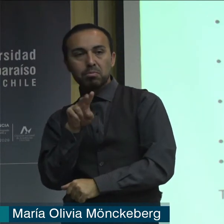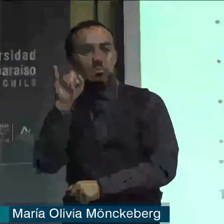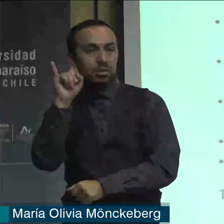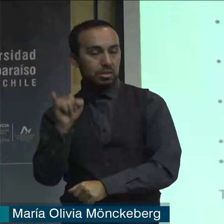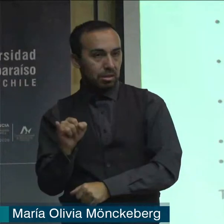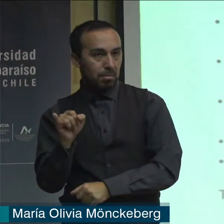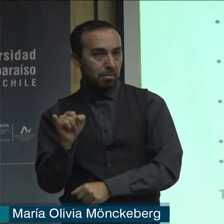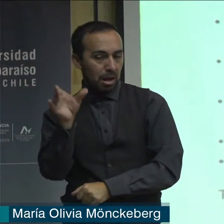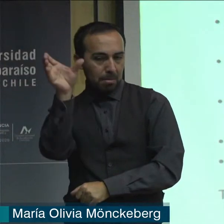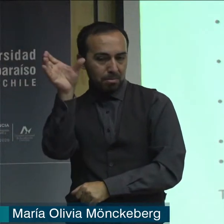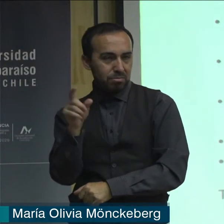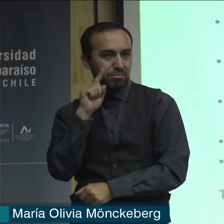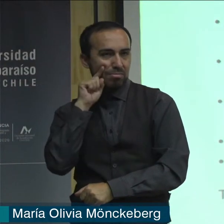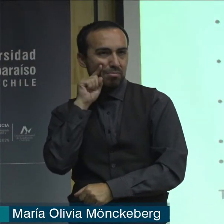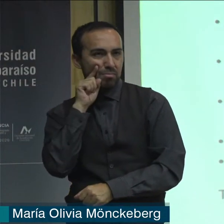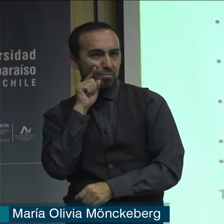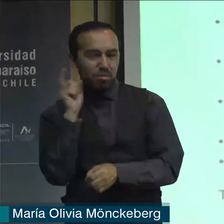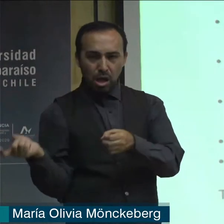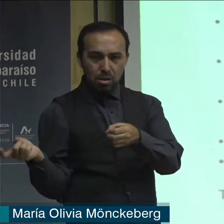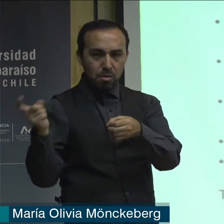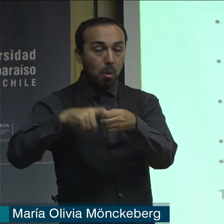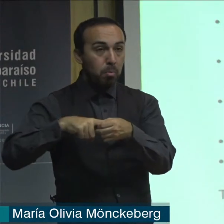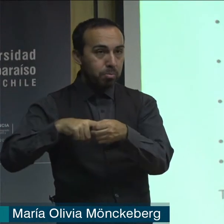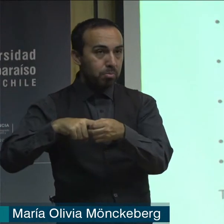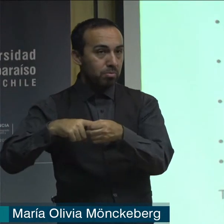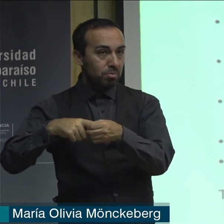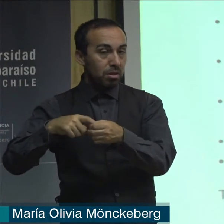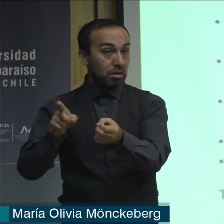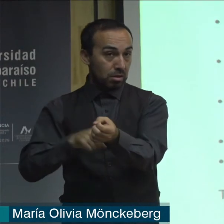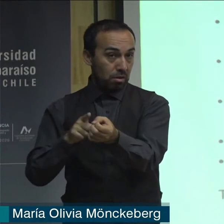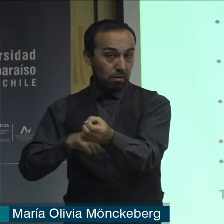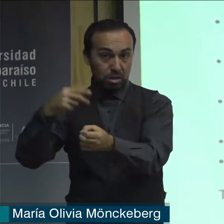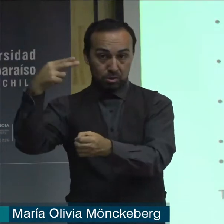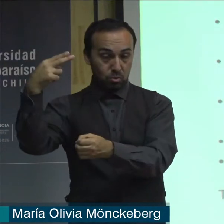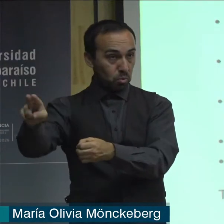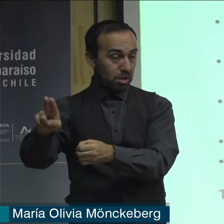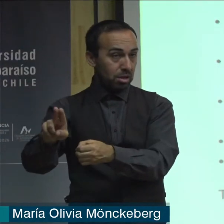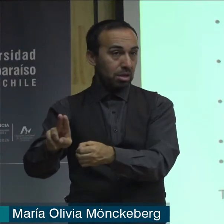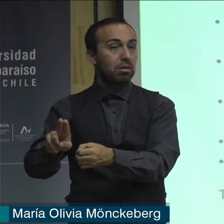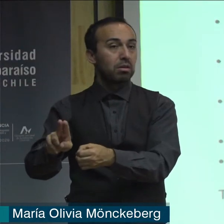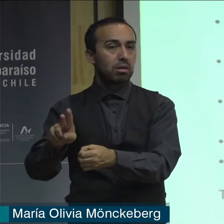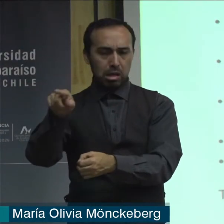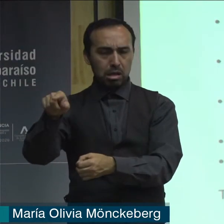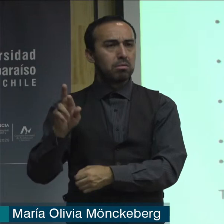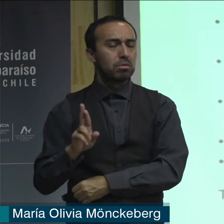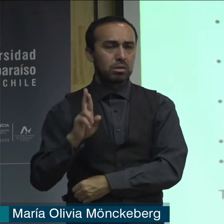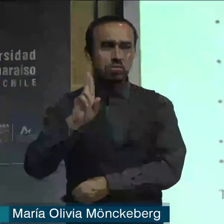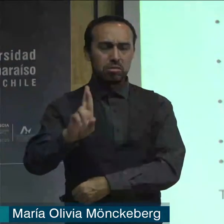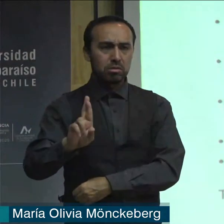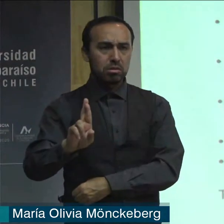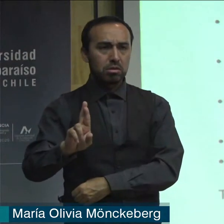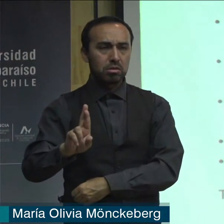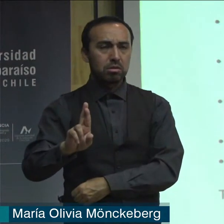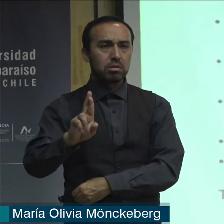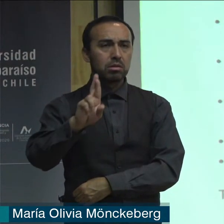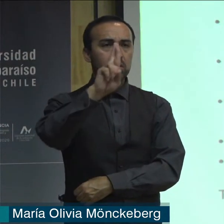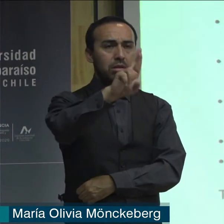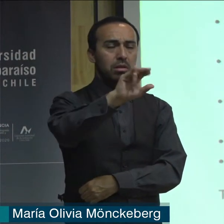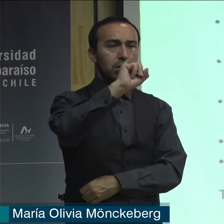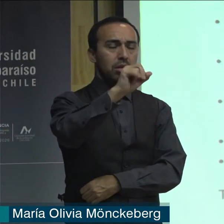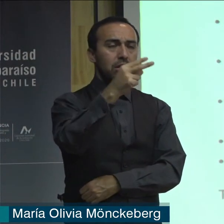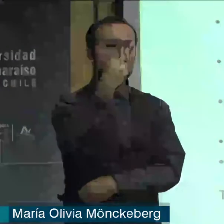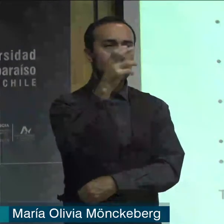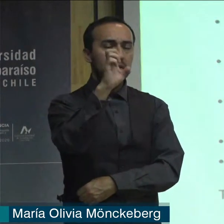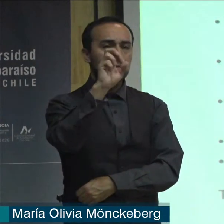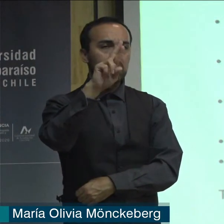ligado a la universidad que hace su familia y que es de él y que ha sido rector es Teodoro Rivera